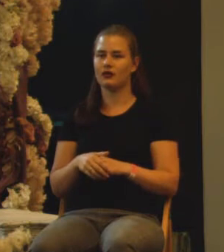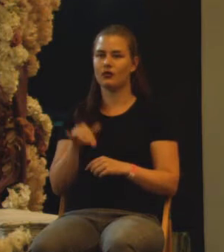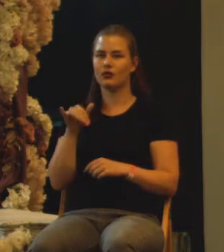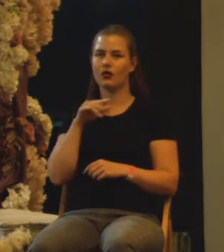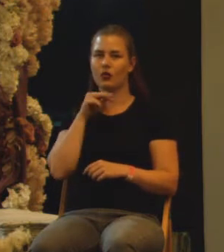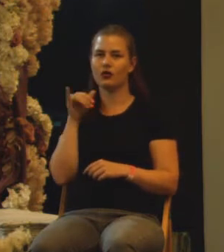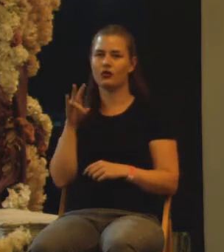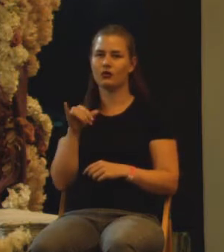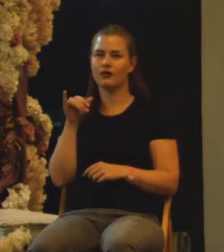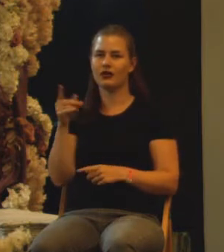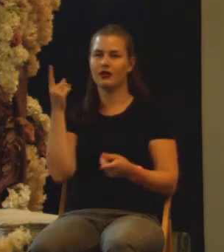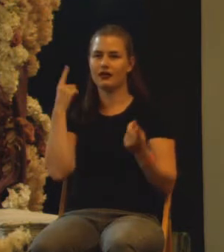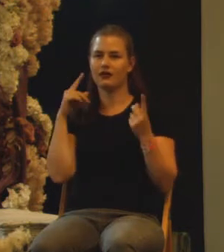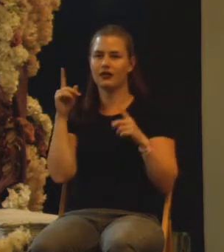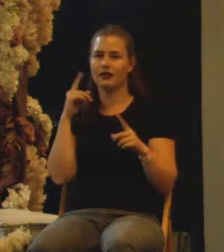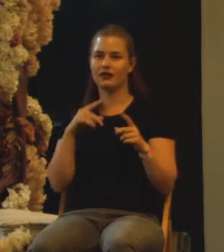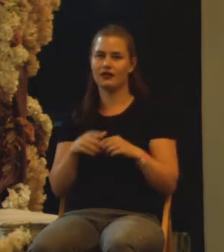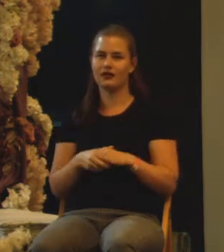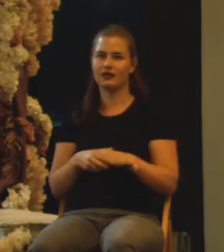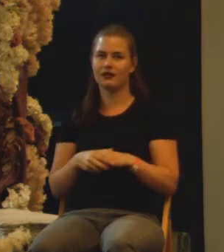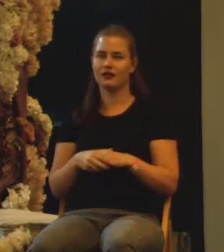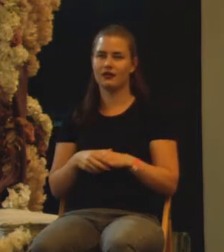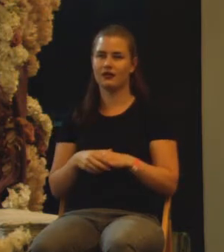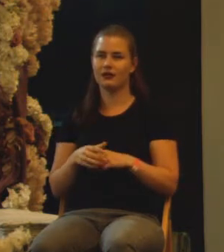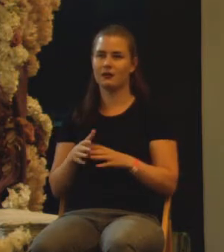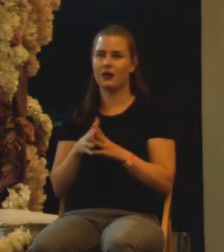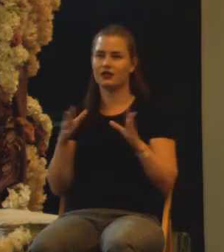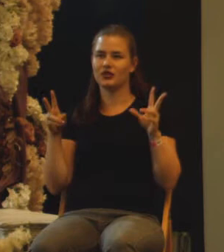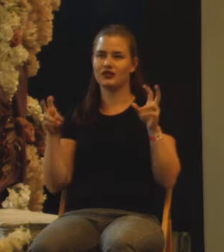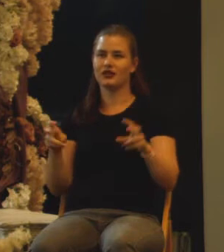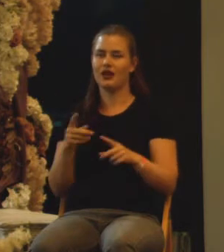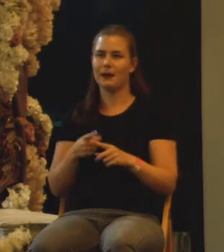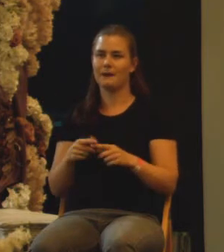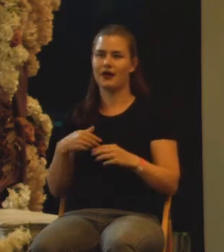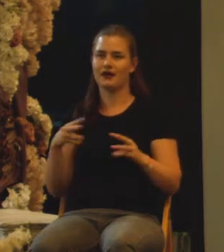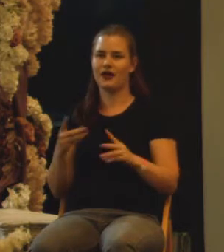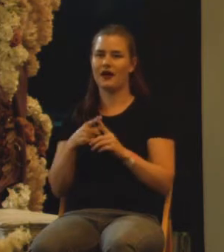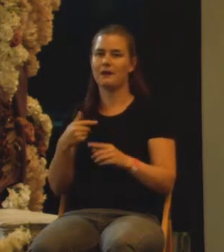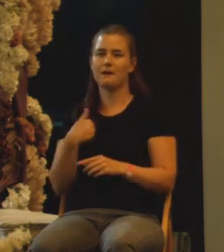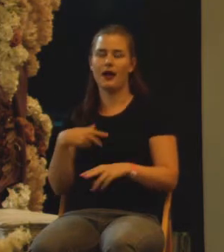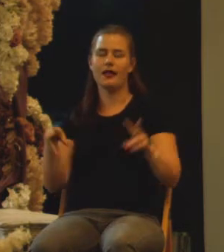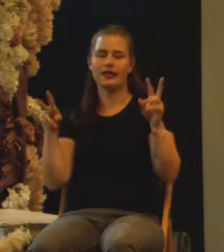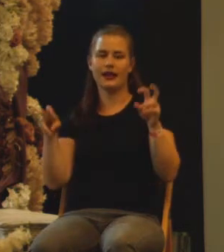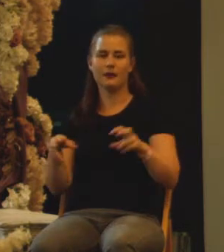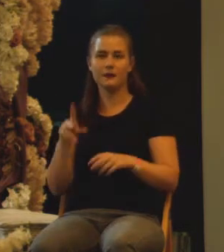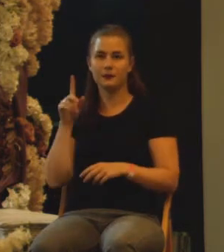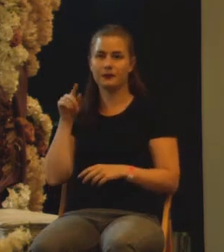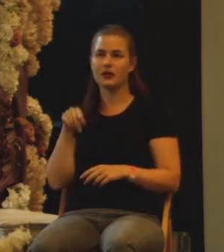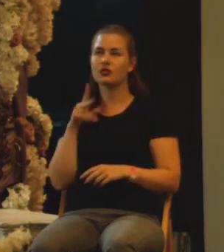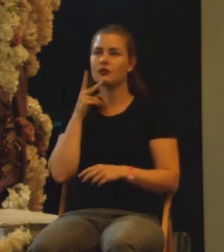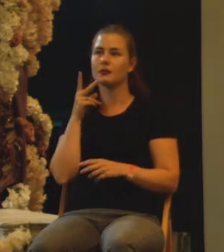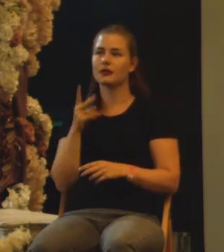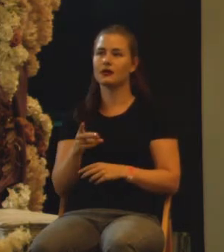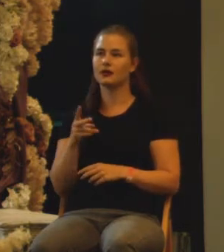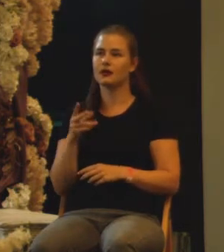Ох, у вас и фантазия. Ладно, это мега-тема. Все, вы меня зажгли. Это моя тема. Значит, смотрите, если